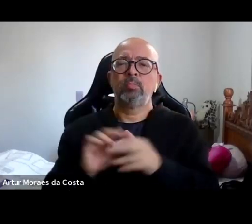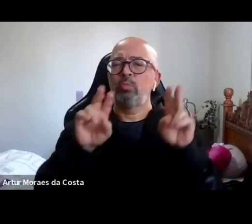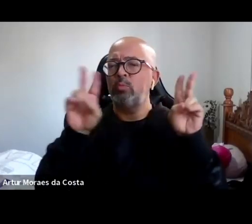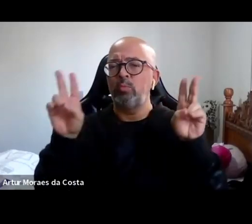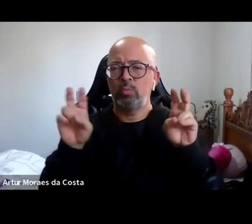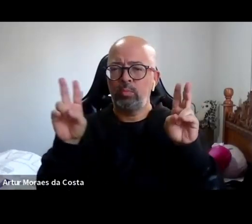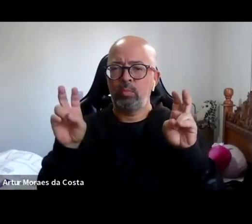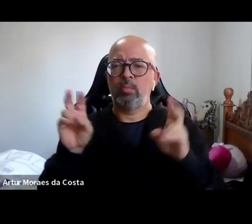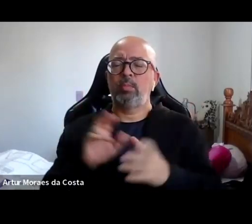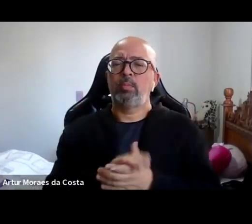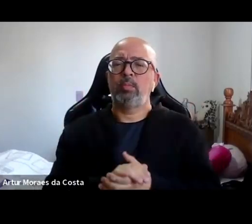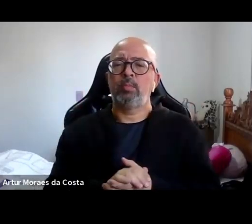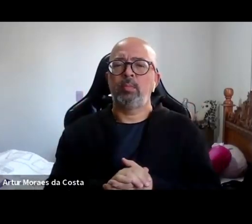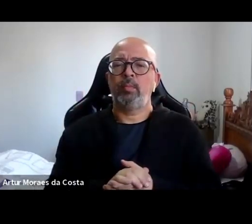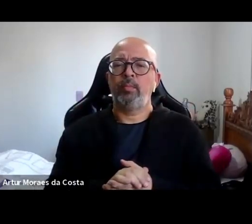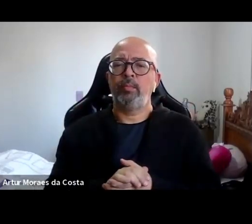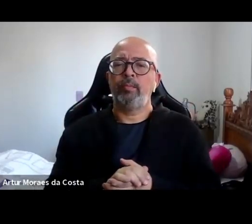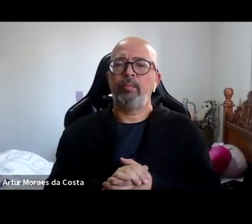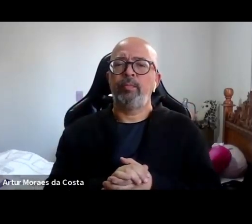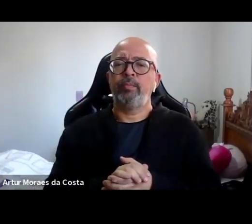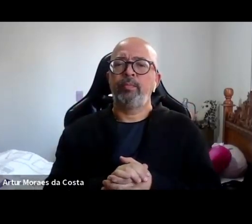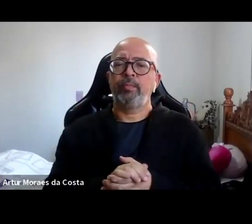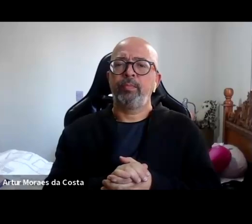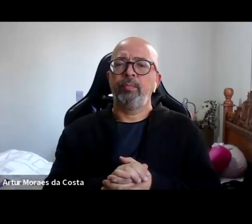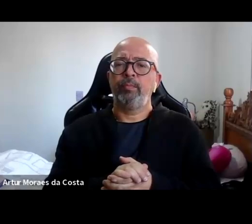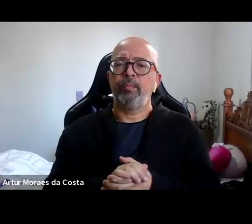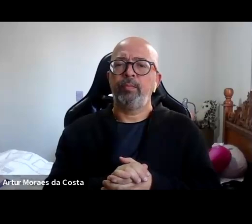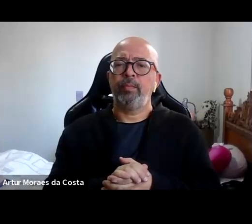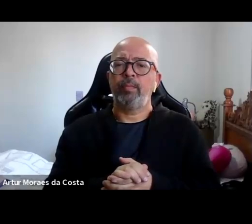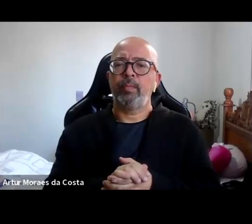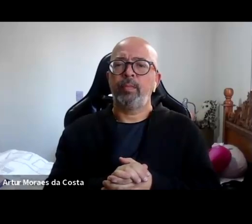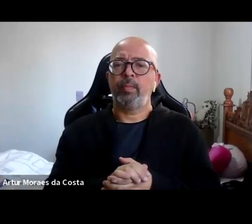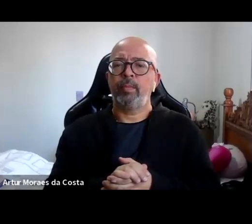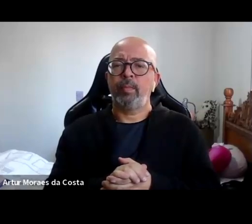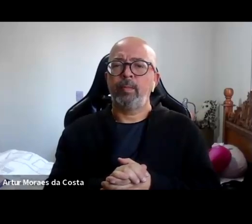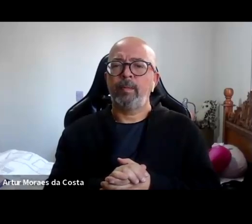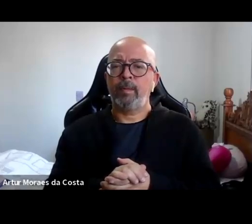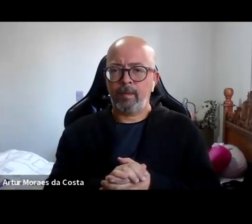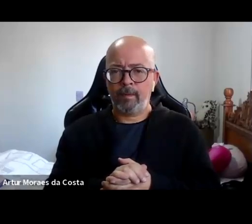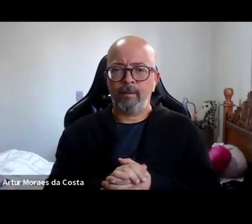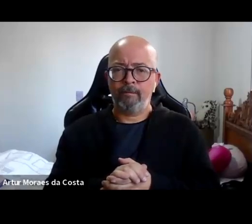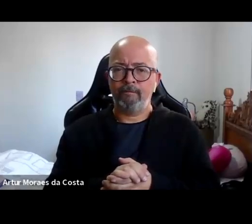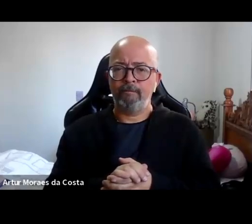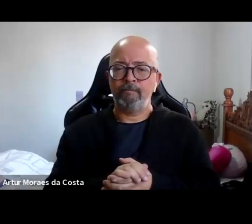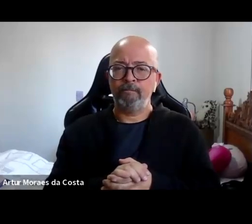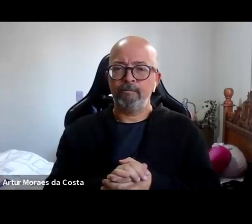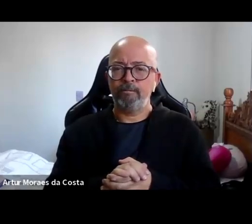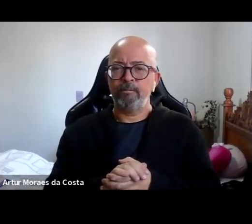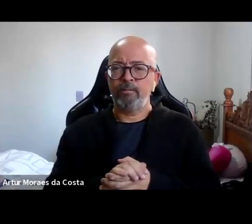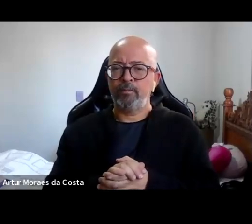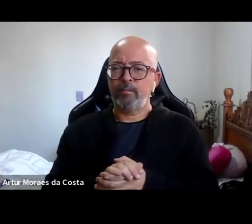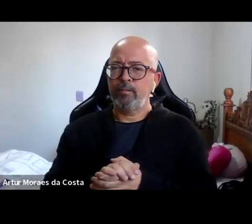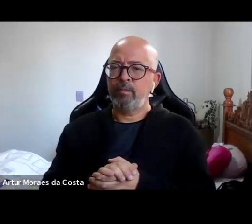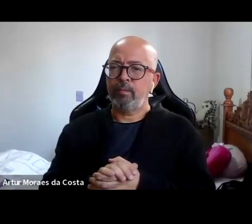incluir Y es que normalmente hay pocos guías intérpretes formados y con experiencia